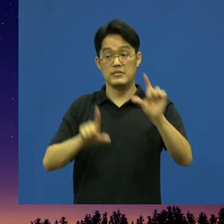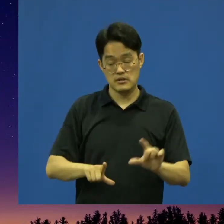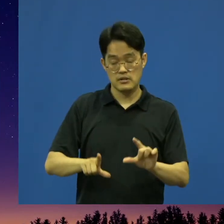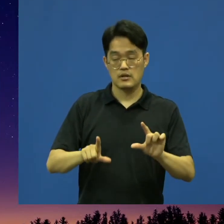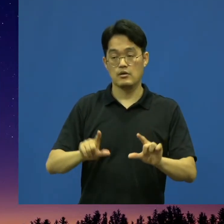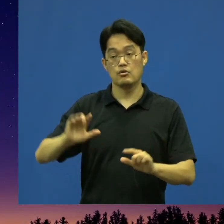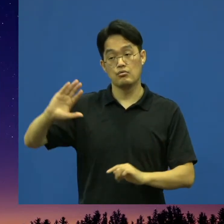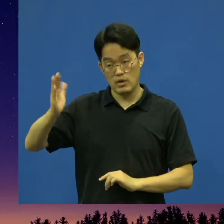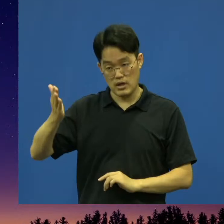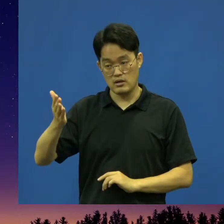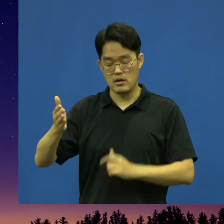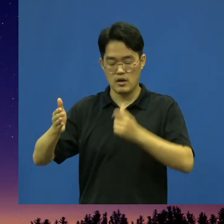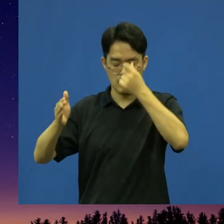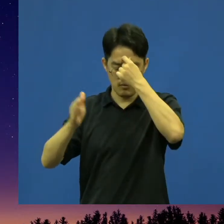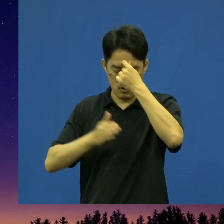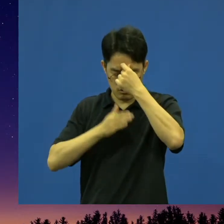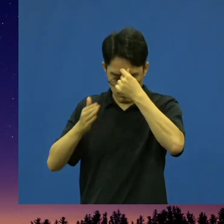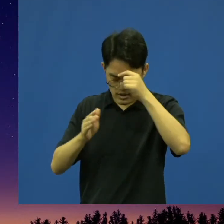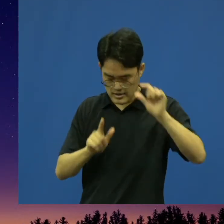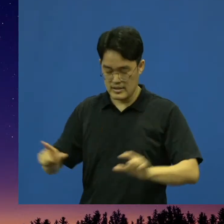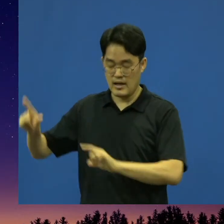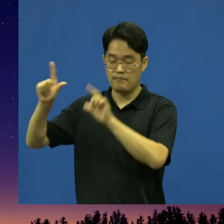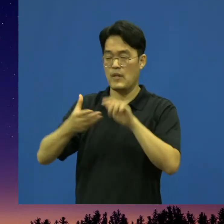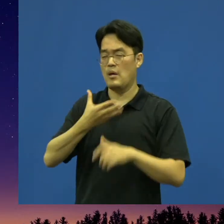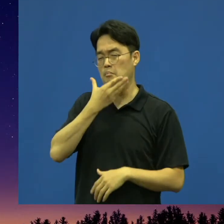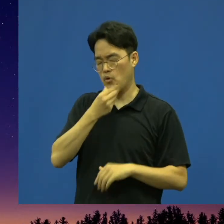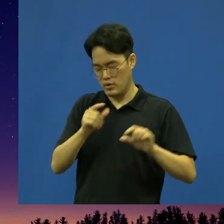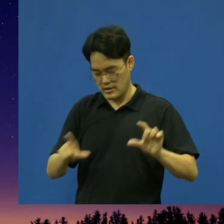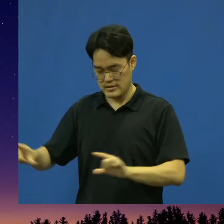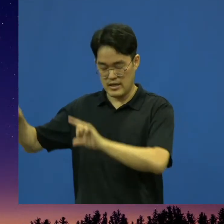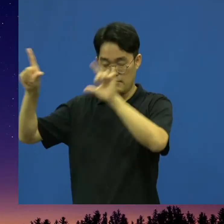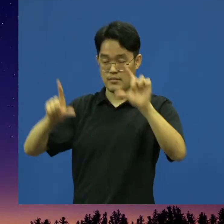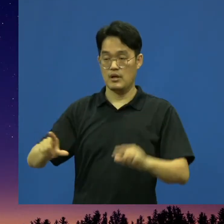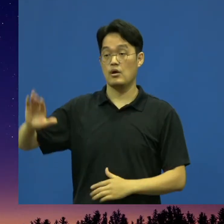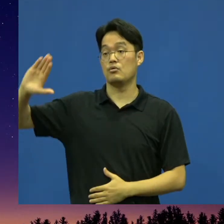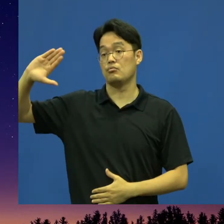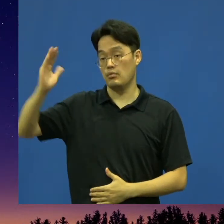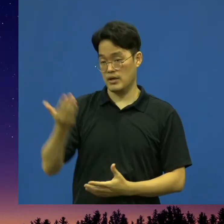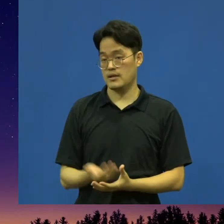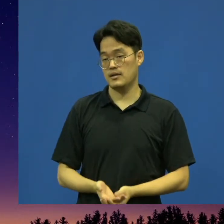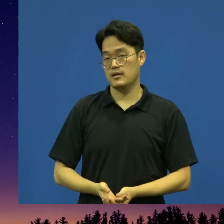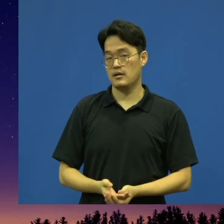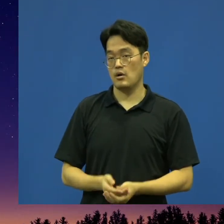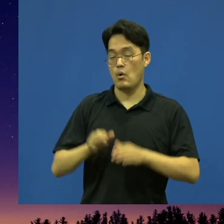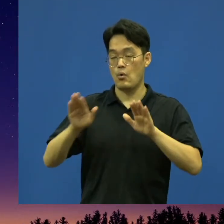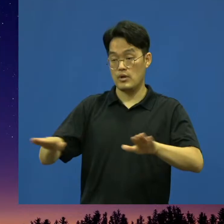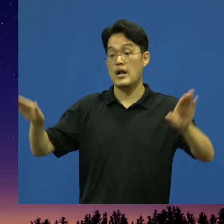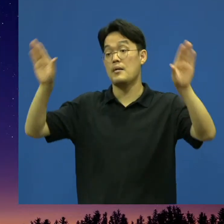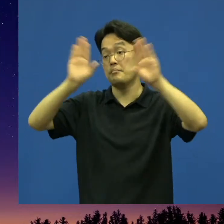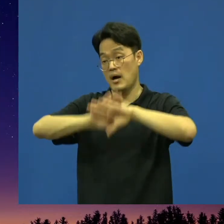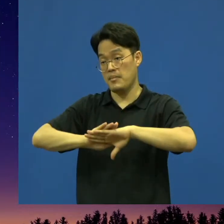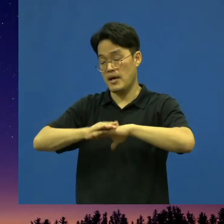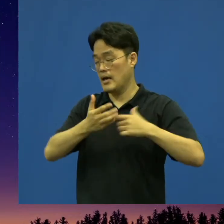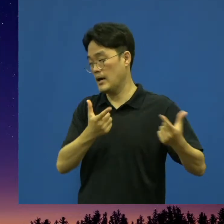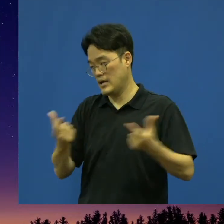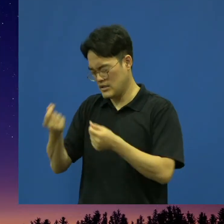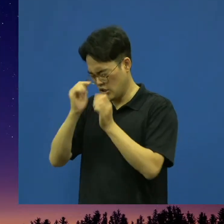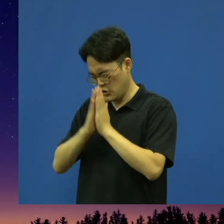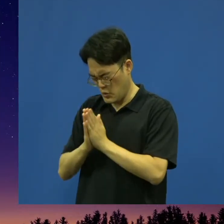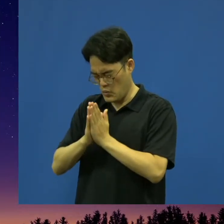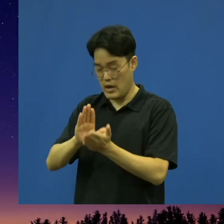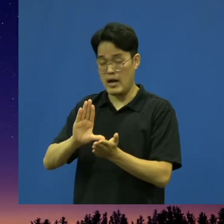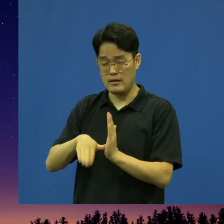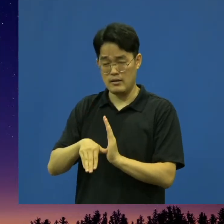귀한 성도의 삶, 모든 성도의 삶이 그렇게 되기를, 오늘 밤에 이렇게 기도할 때